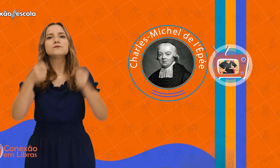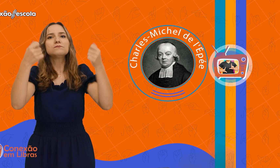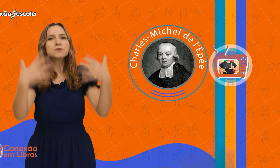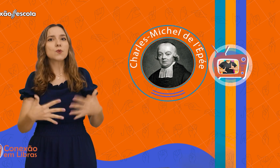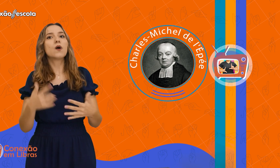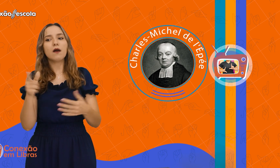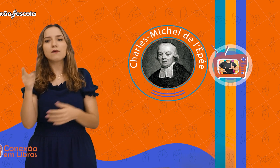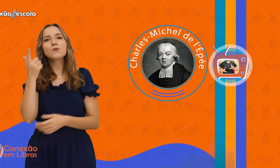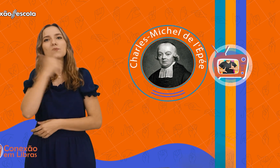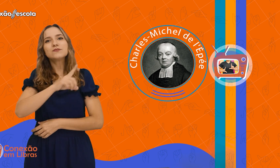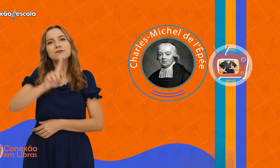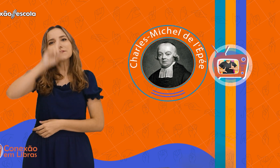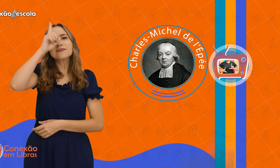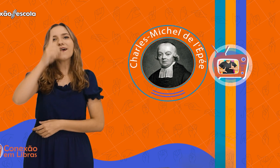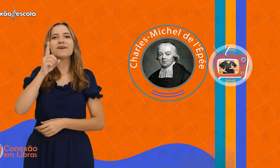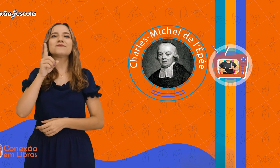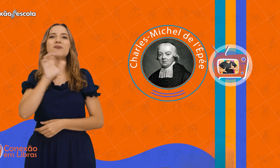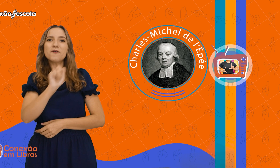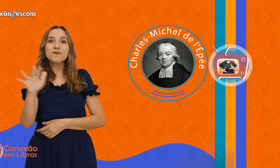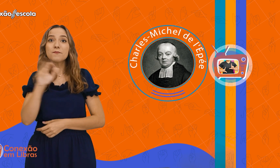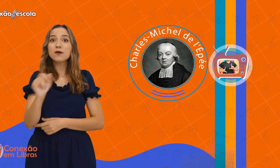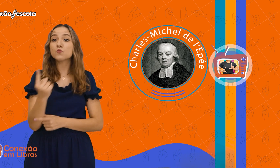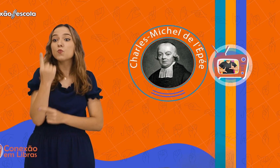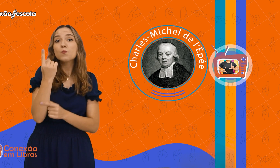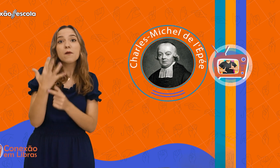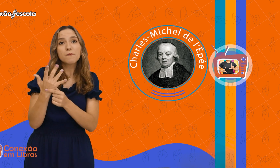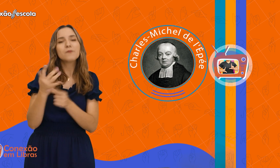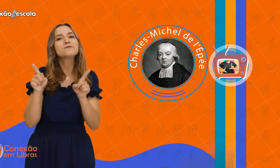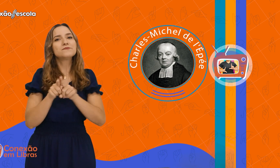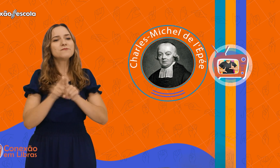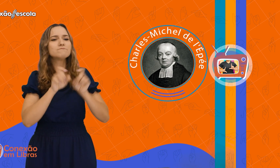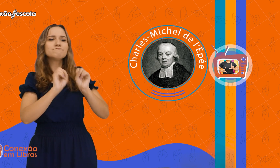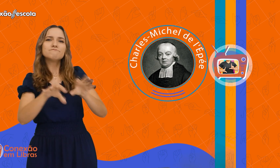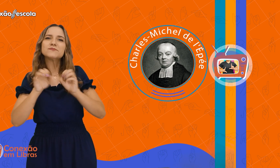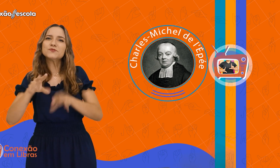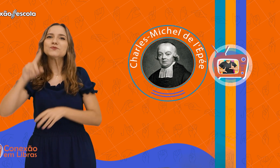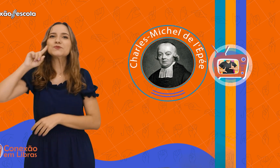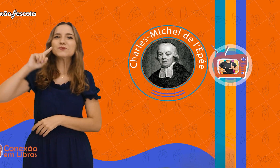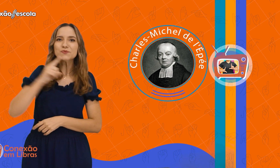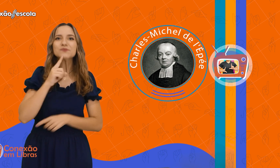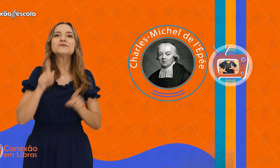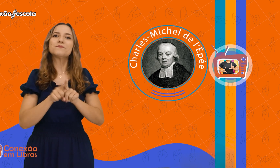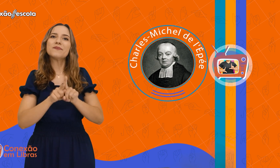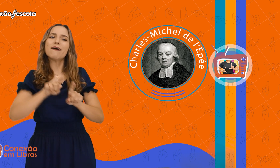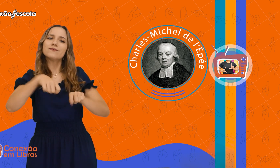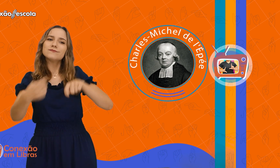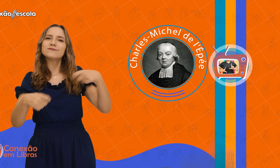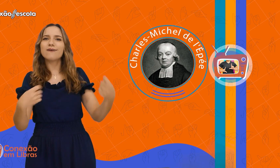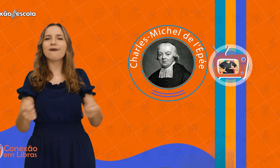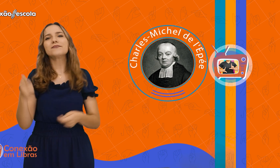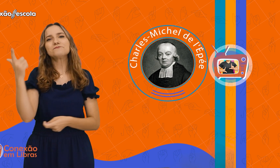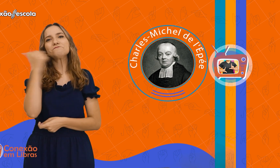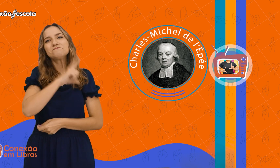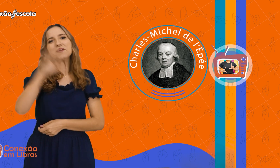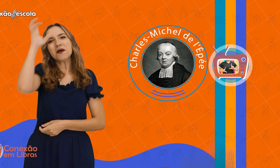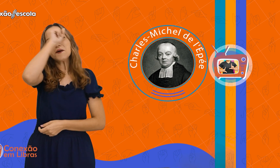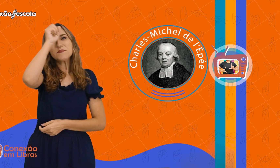alfabeto manual de sinais para alfabetizar os surdos e os sinais também para que eles pudessem aprender.